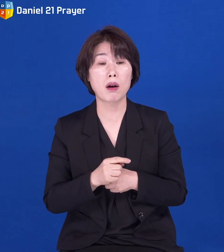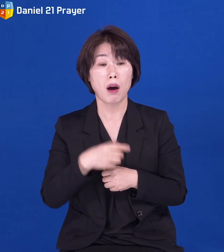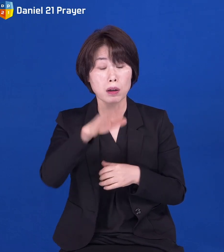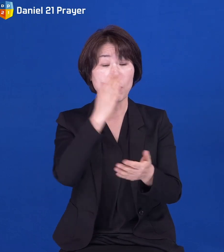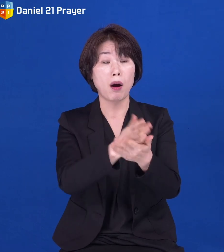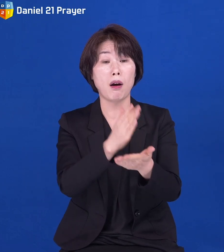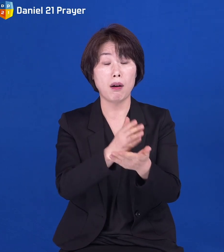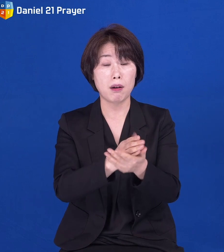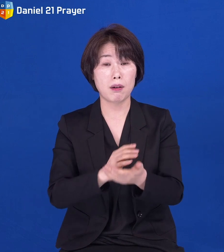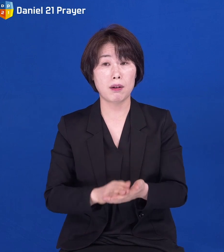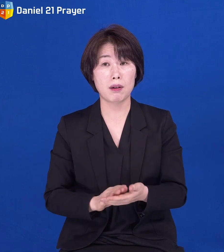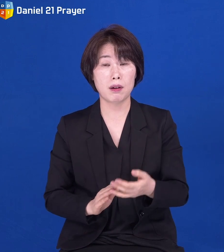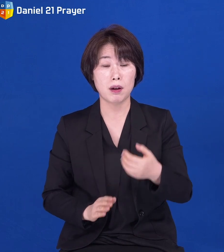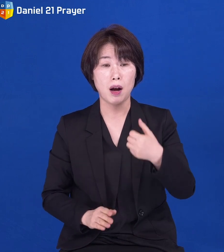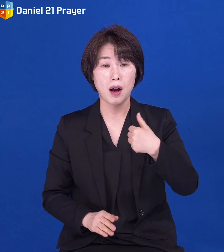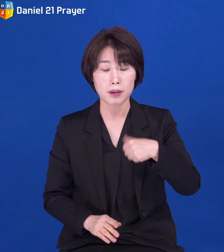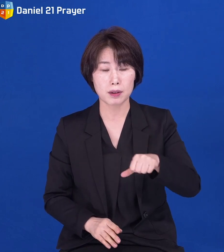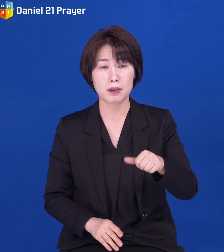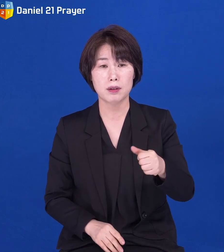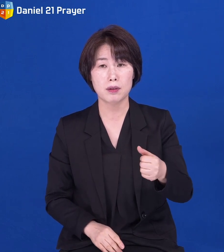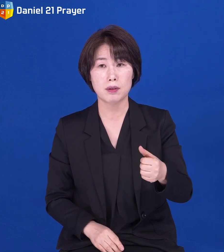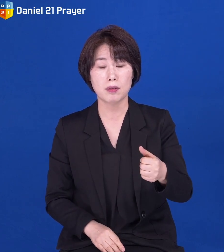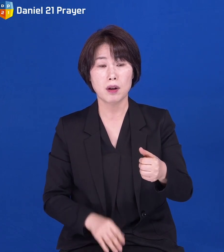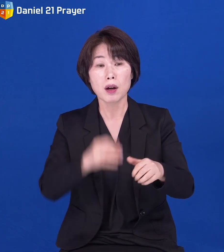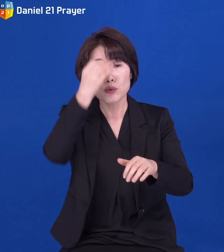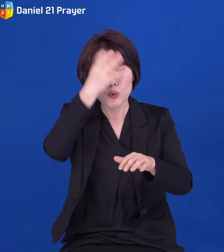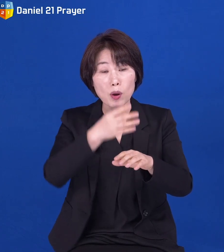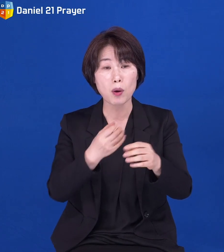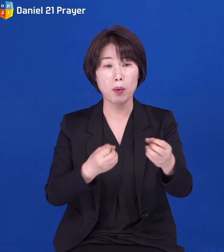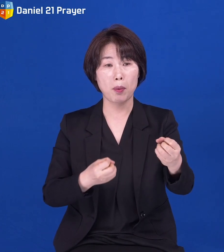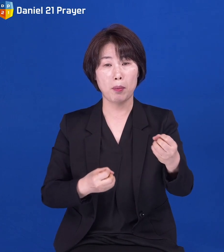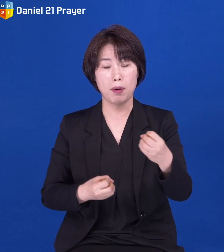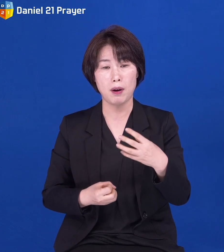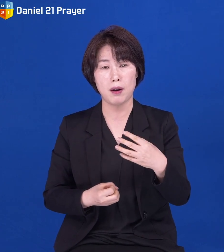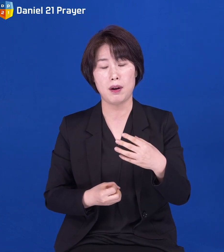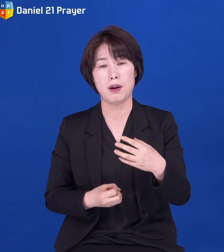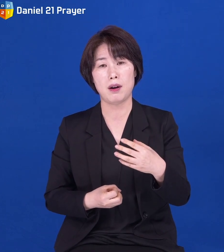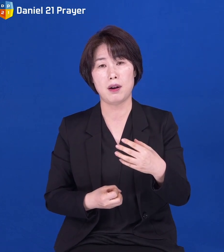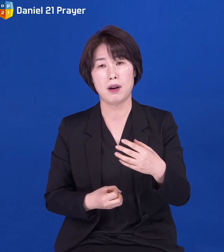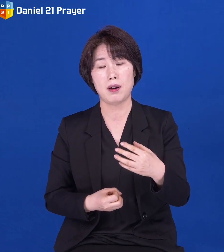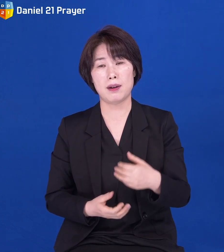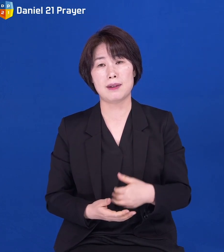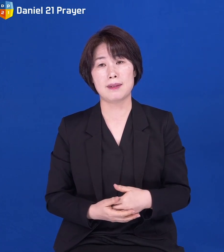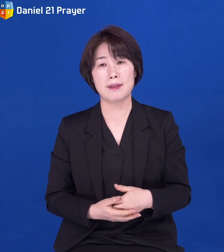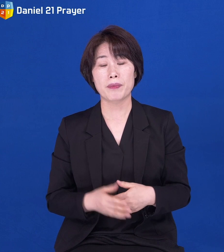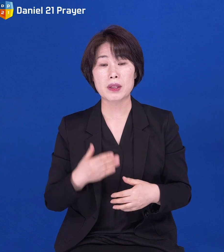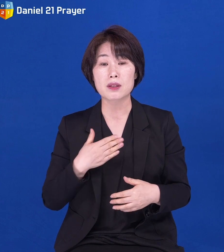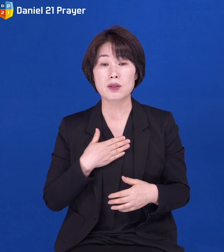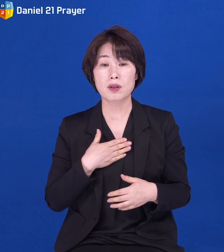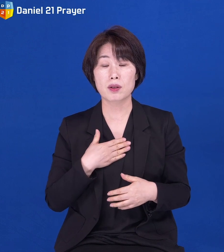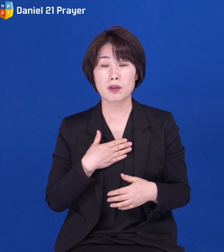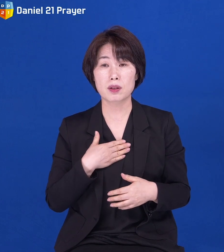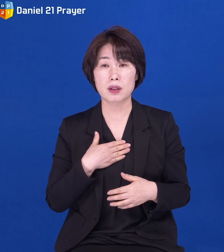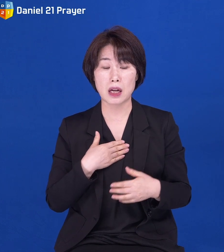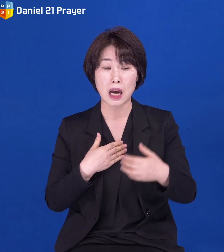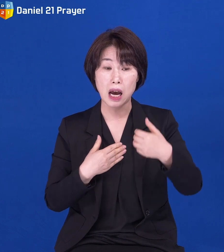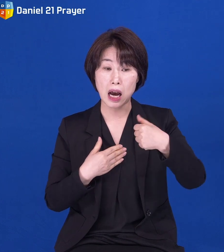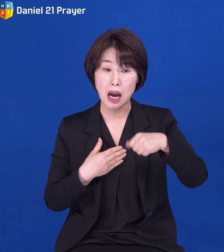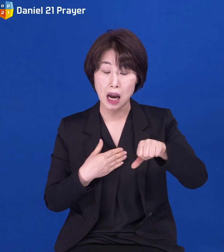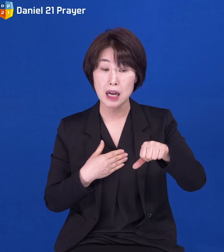보면 어머, 죄송해요. 막 이러는 분들도 있었고 이제 난 애 때문에 저를 보고 이러시는